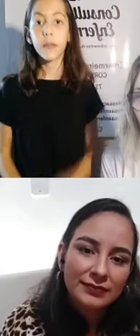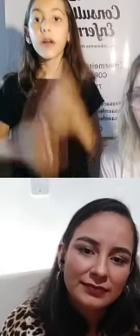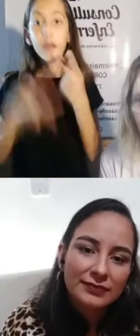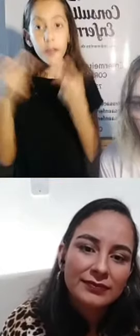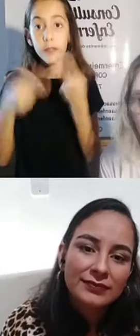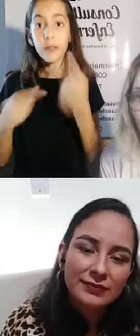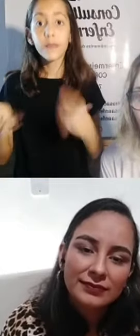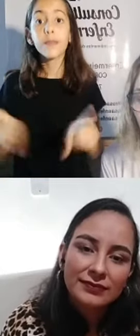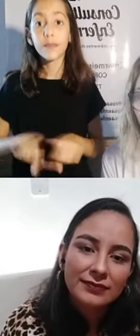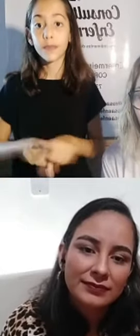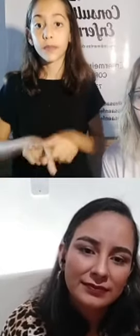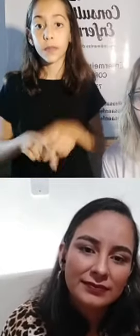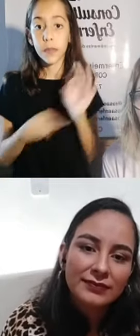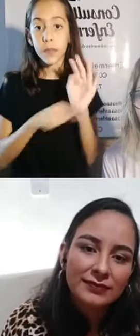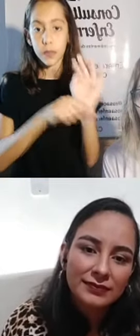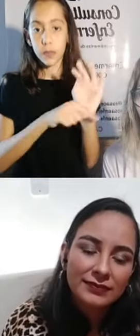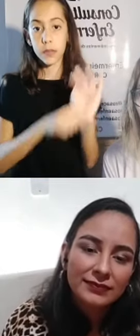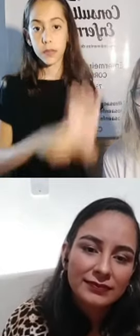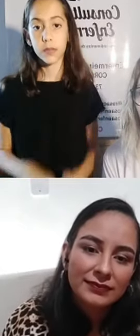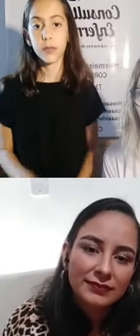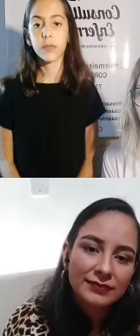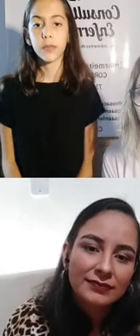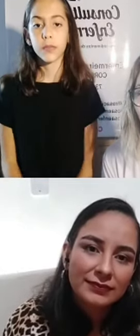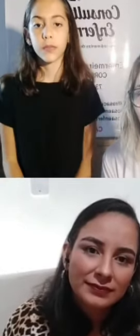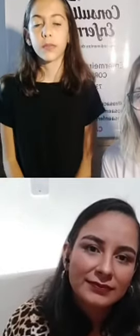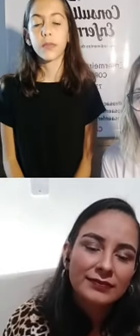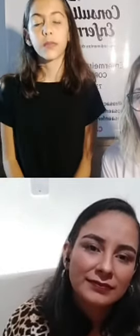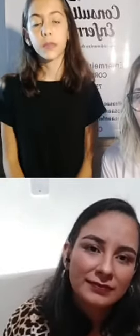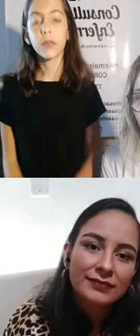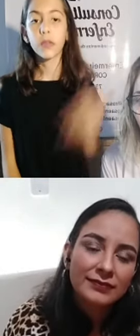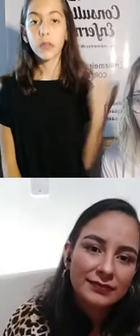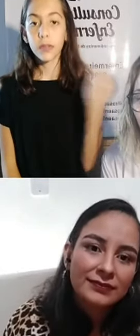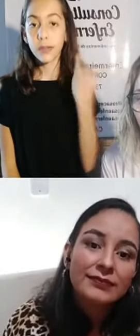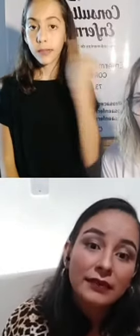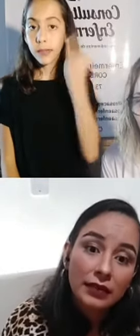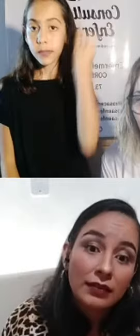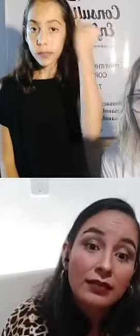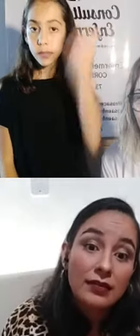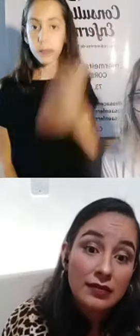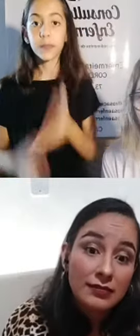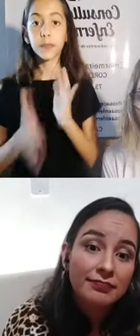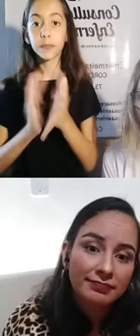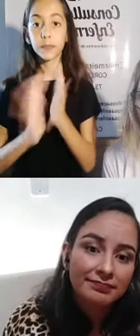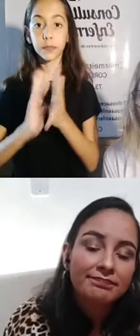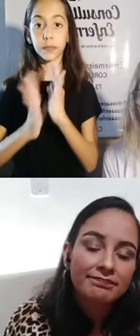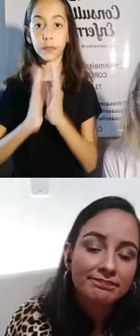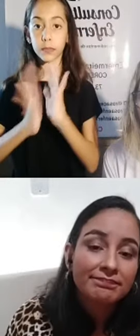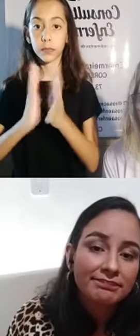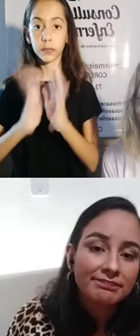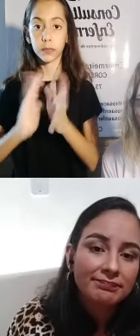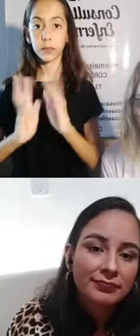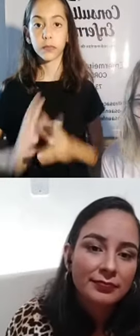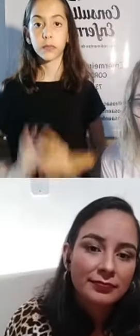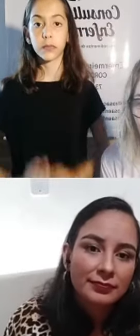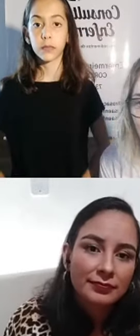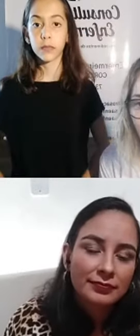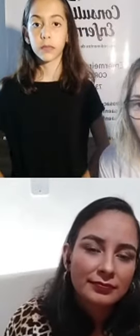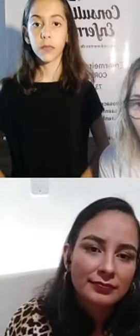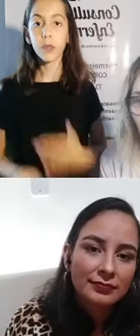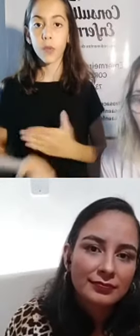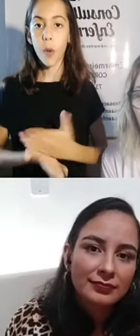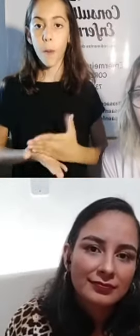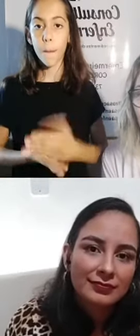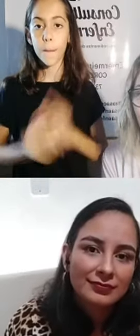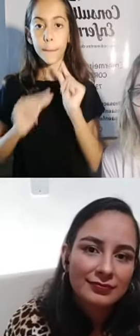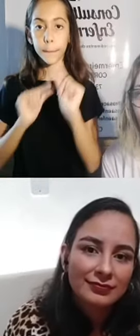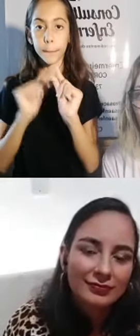estar participando, né, Darluce? Tão importante a língua de Libras. Sim. E ela que está na fase inicial